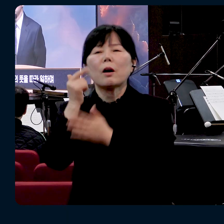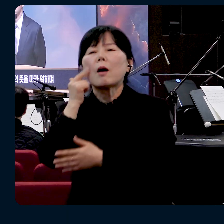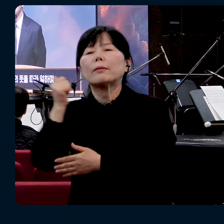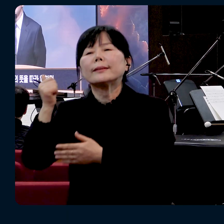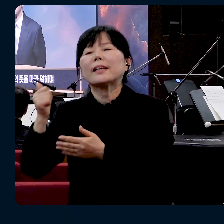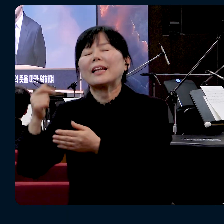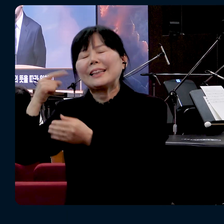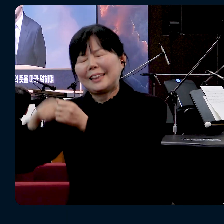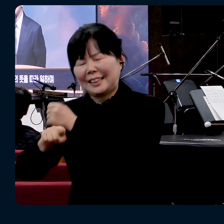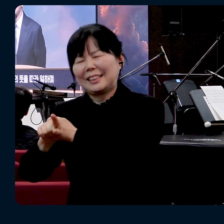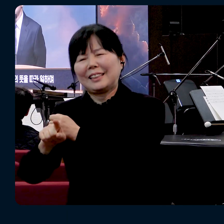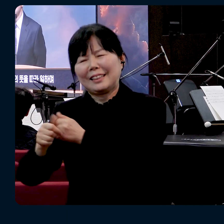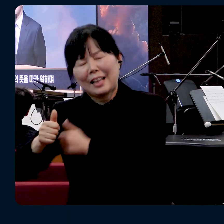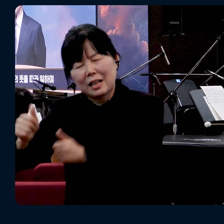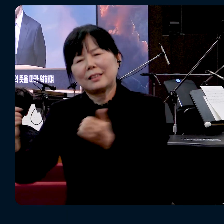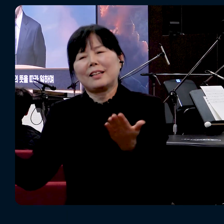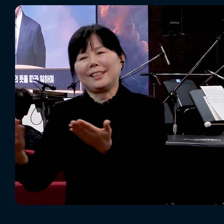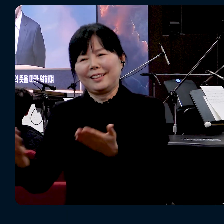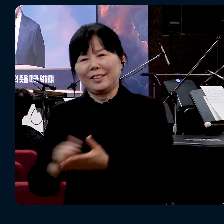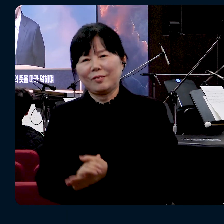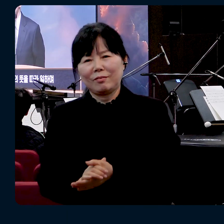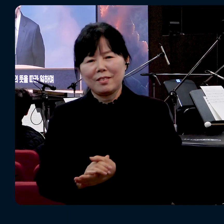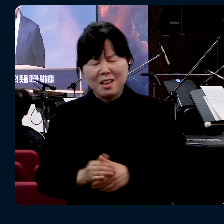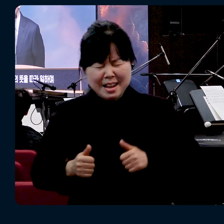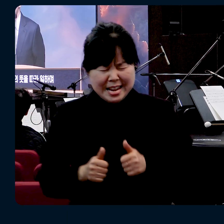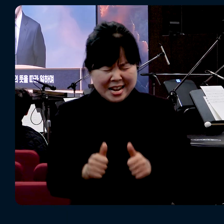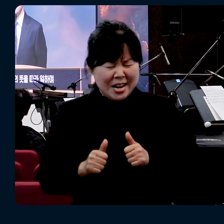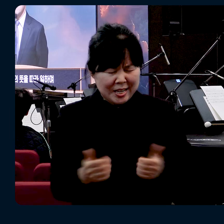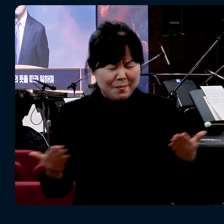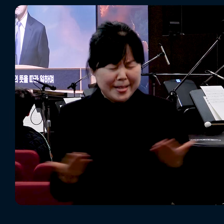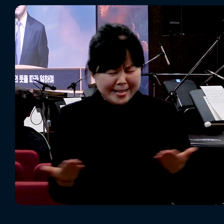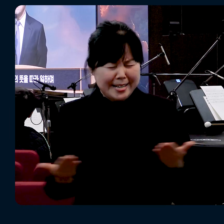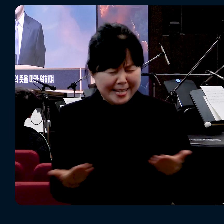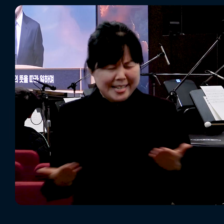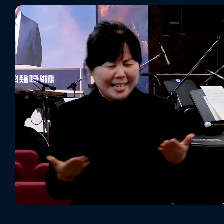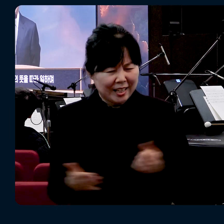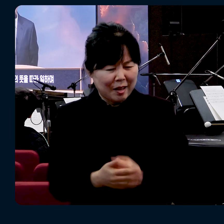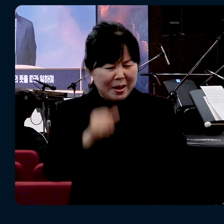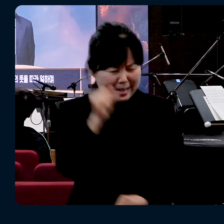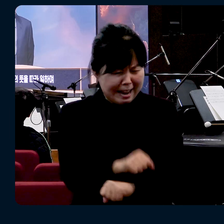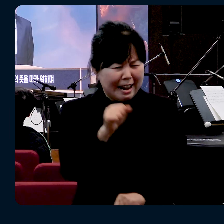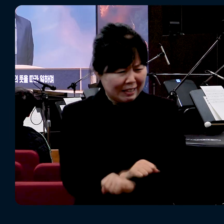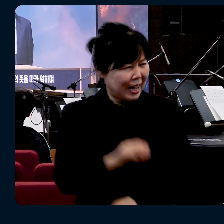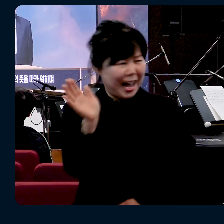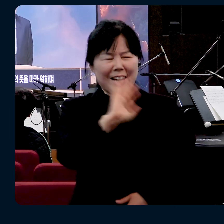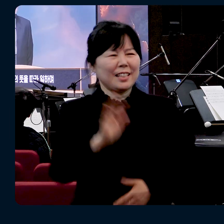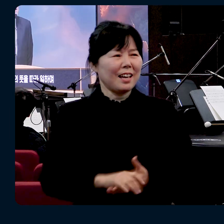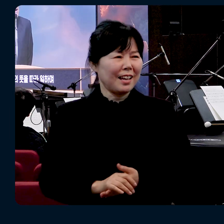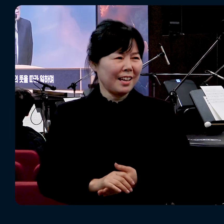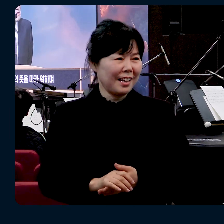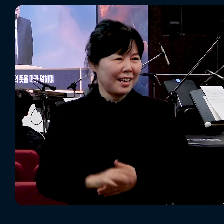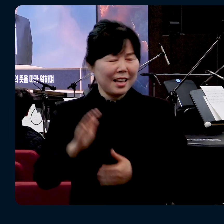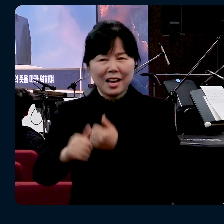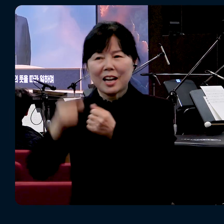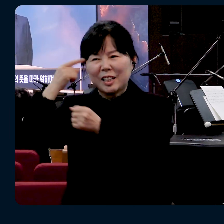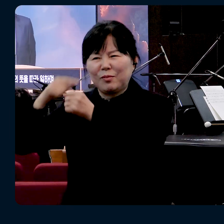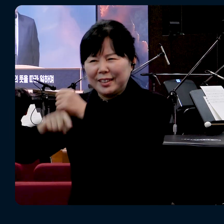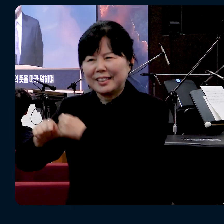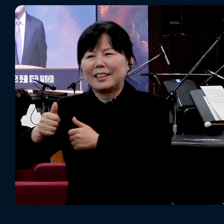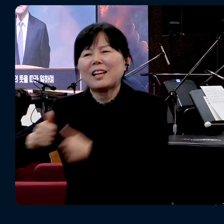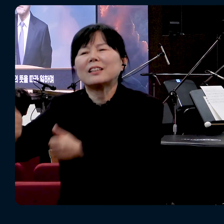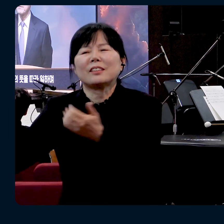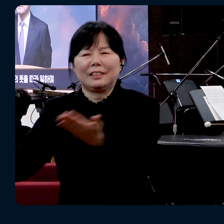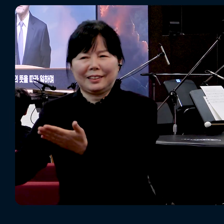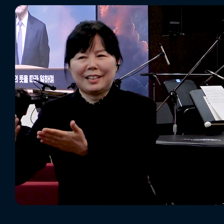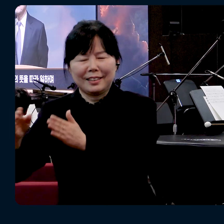일하며. 여러분, 열심히 일한다고 해서 일 잘하는 거 아니에요. 하나님의 뜻을 따라 일을 해야